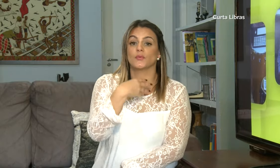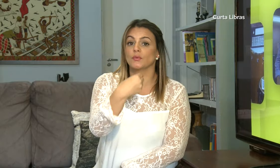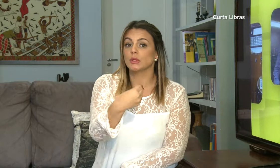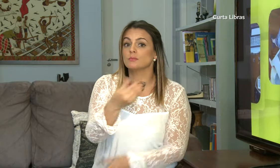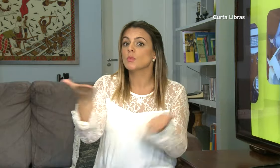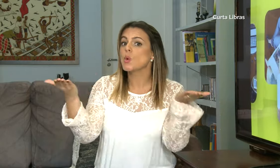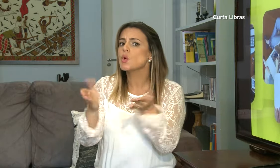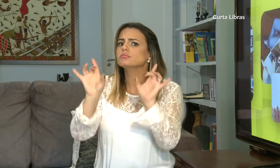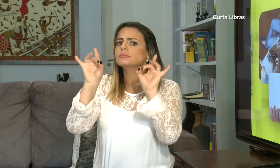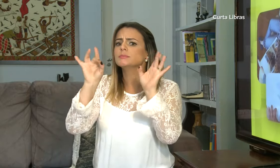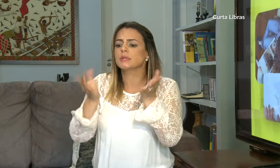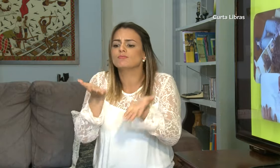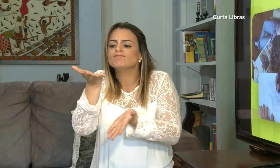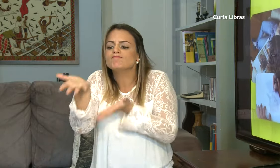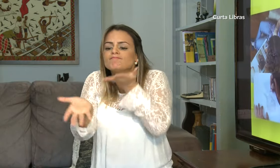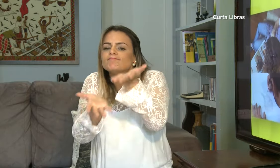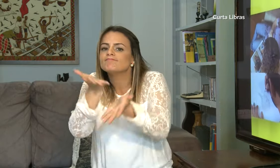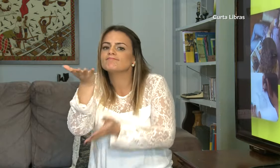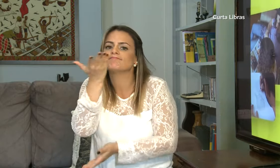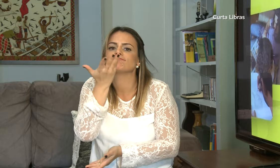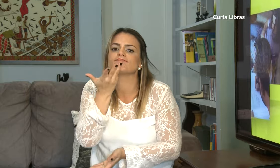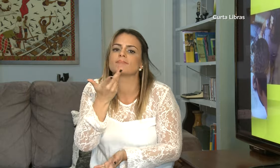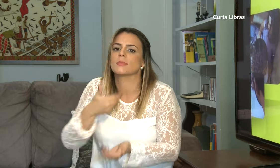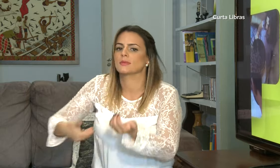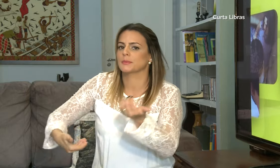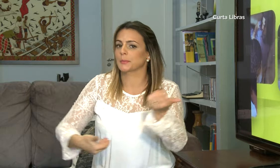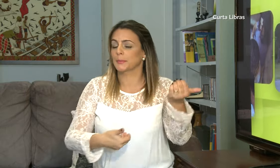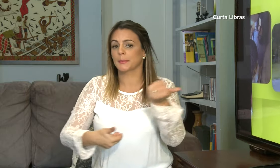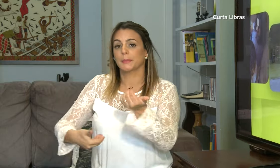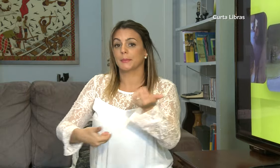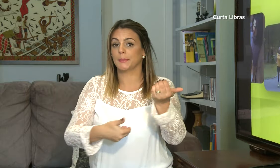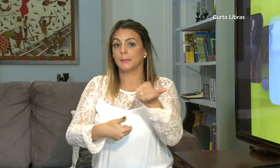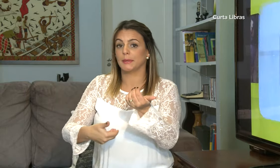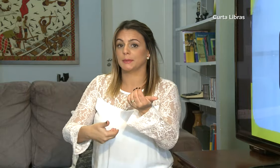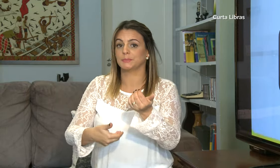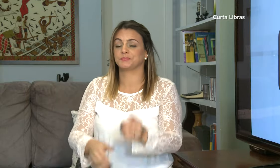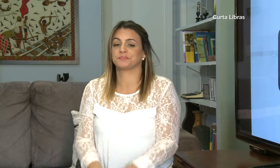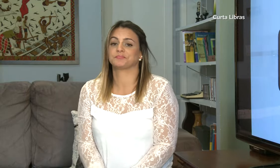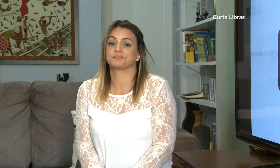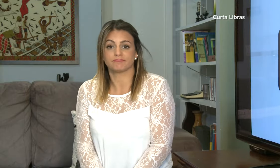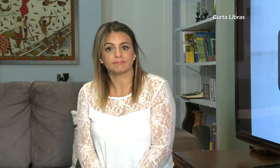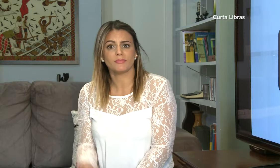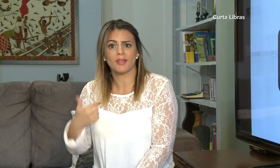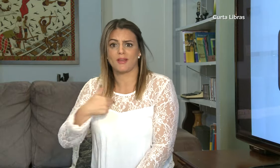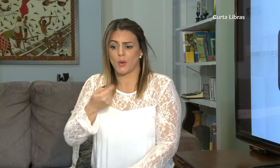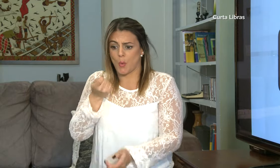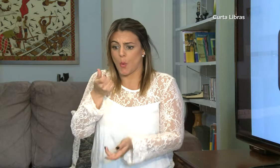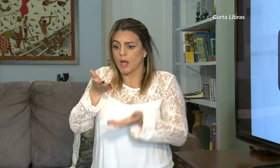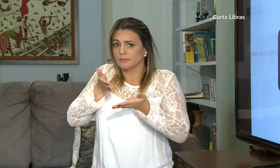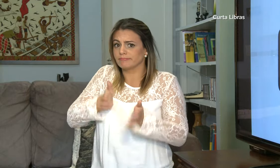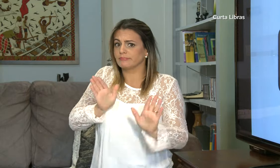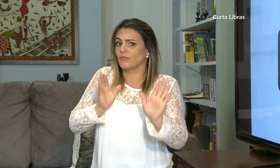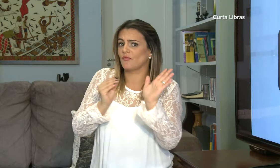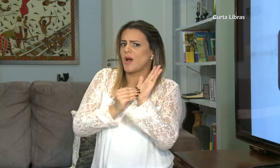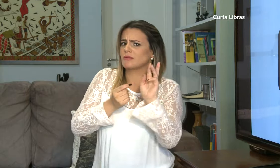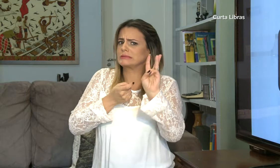um tema muito especial, a estimulação dos bebês no ambiente do lar. Como faltam apenas três meses para nascer o meu